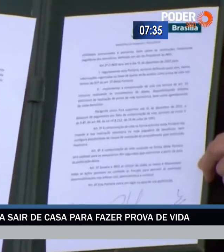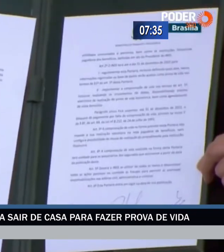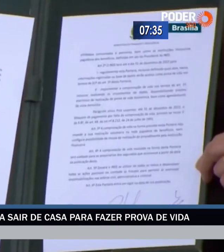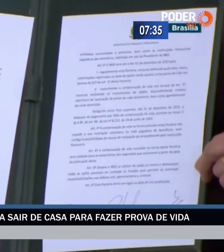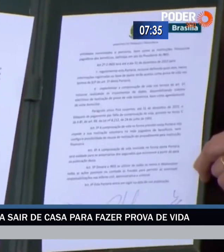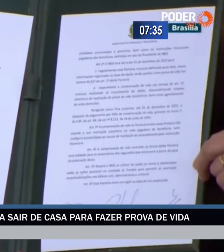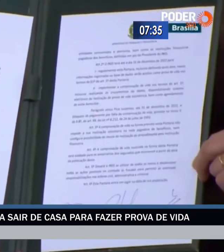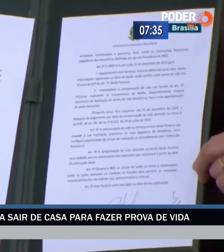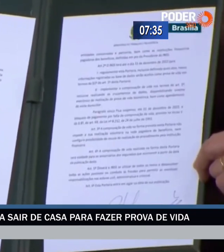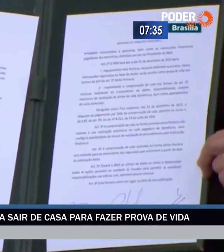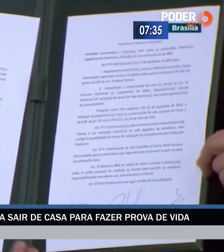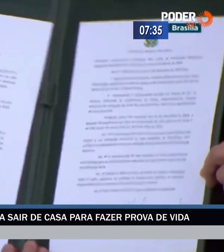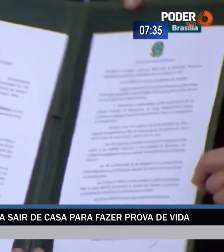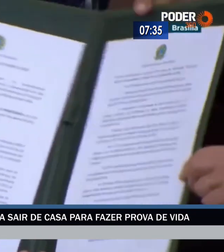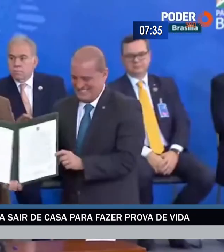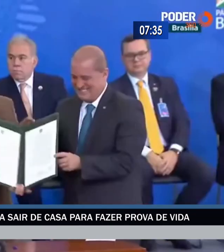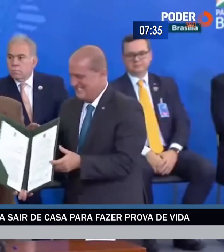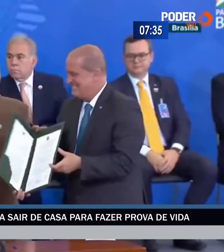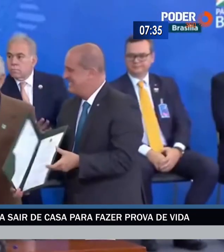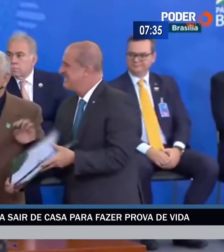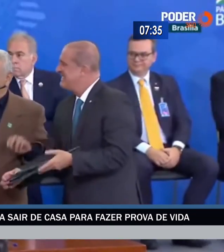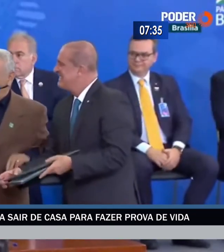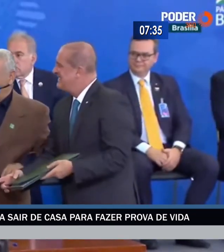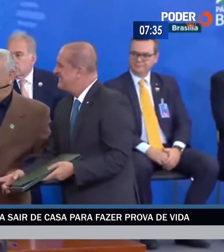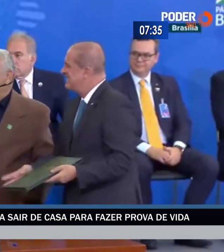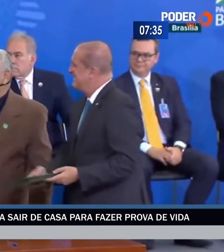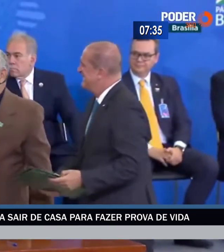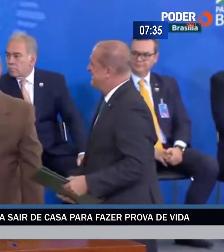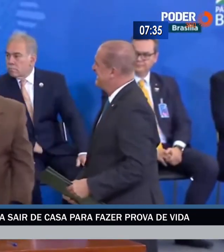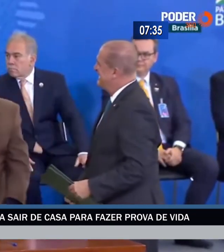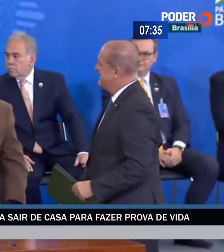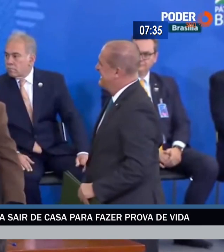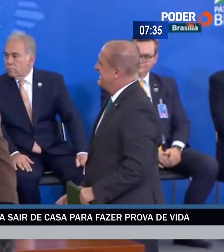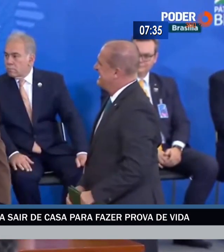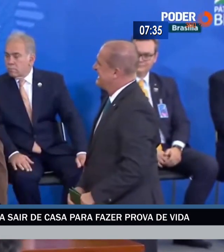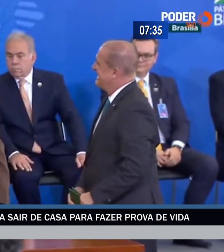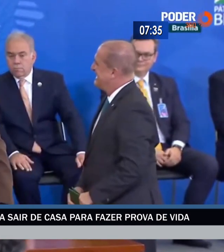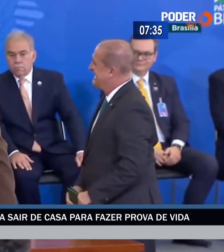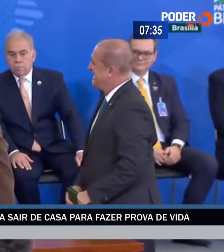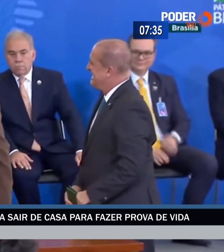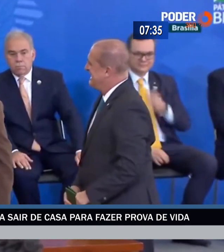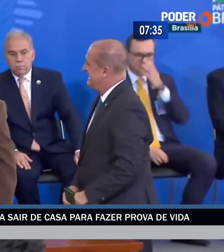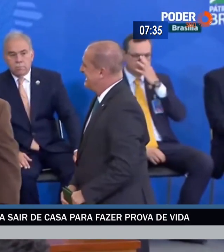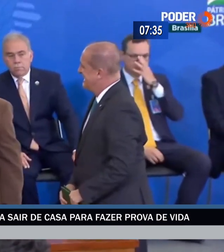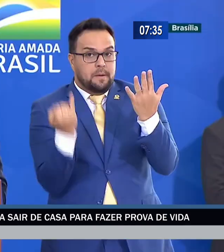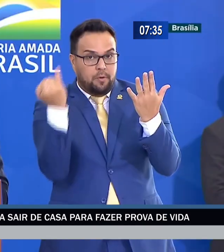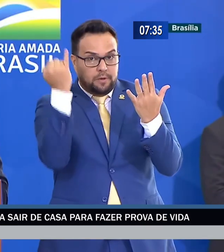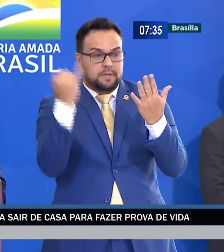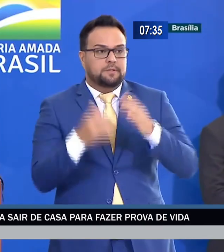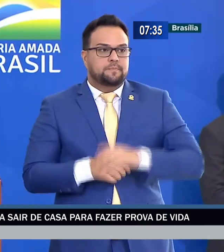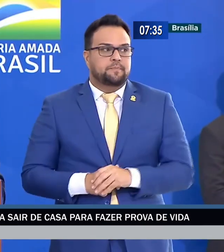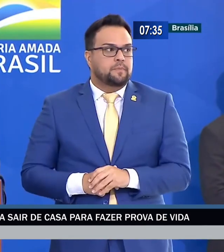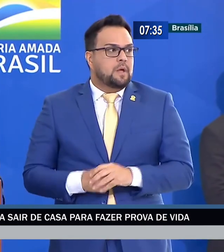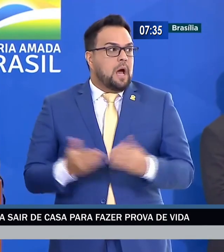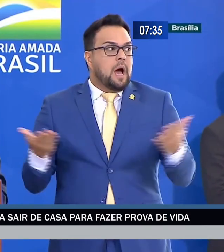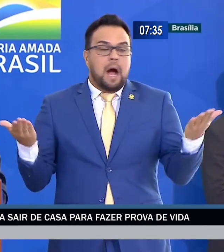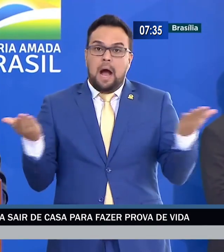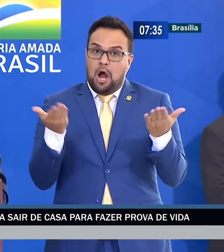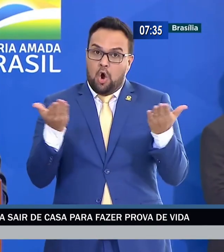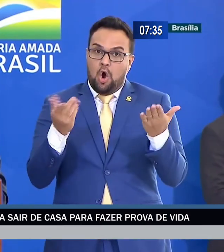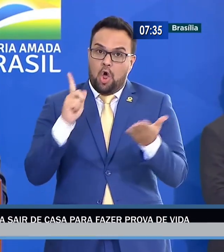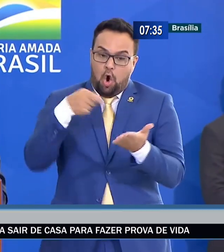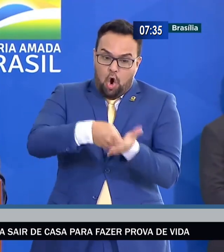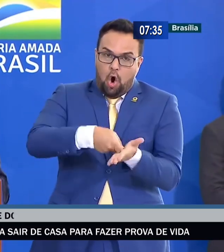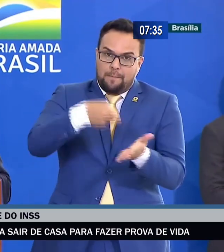ainda assim ele não precisará sair em casa para garantir o pagamento do benefício partir de agora